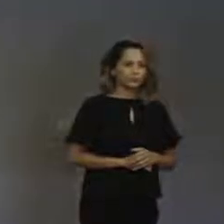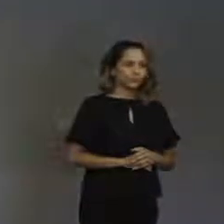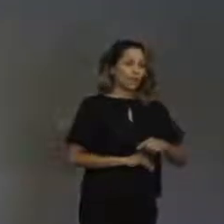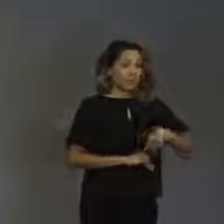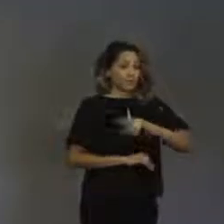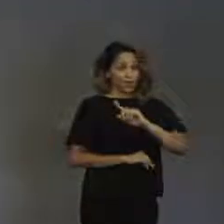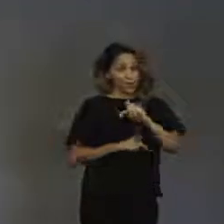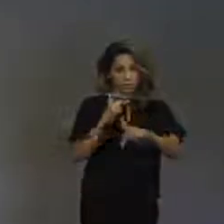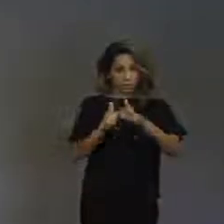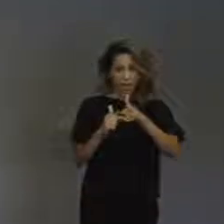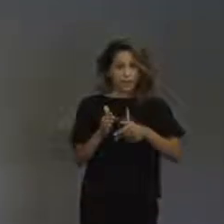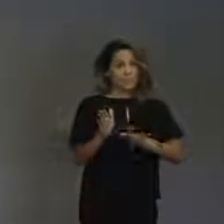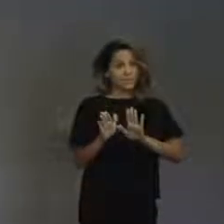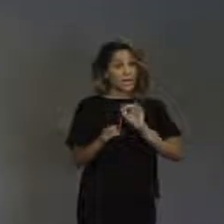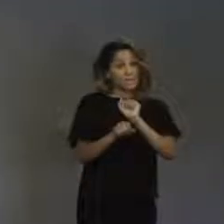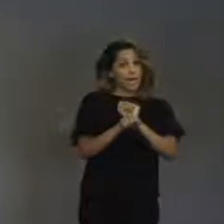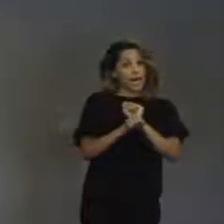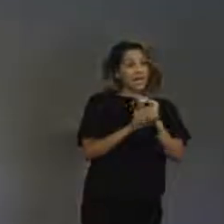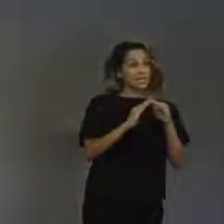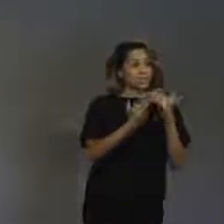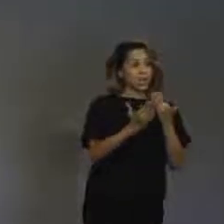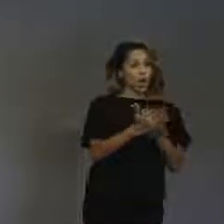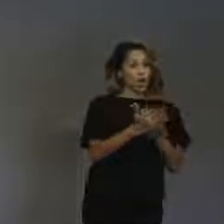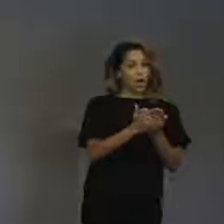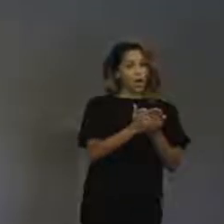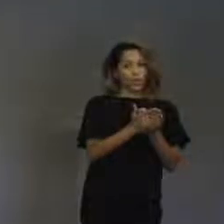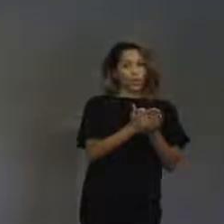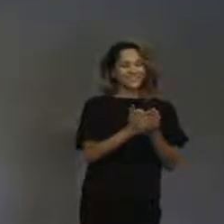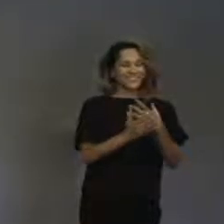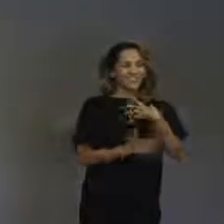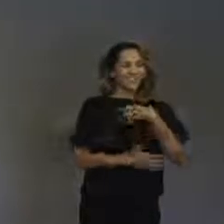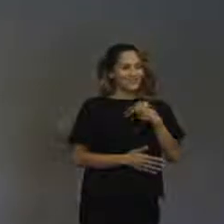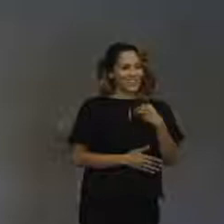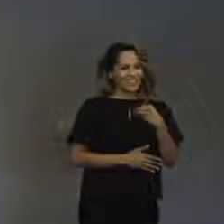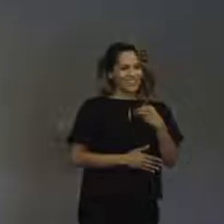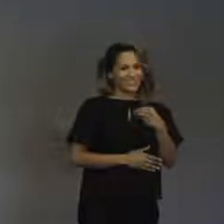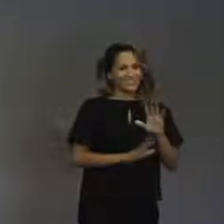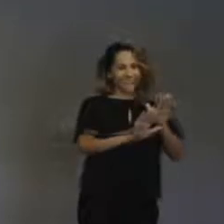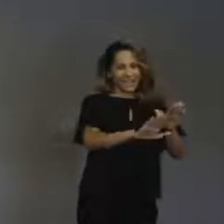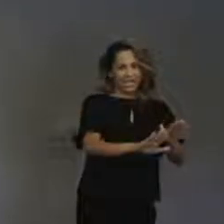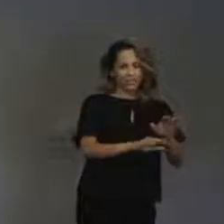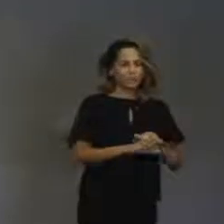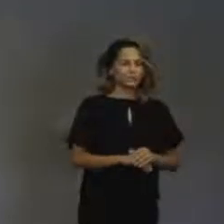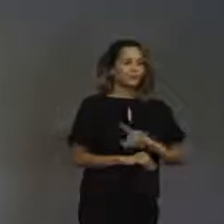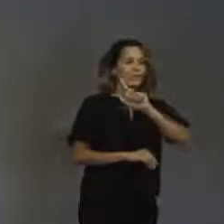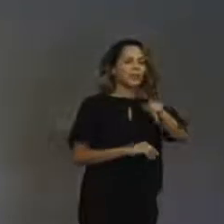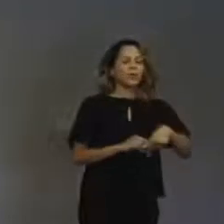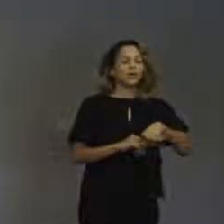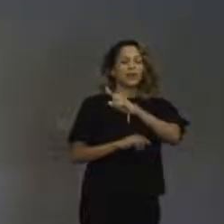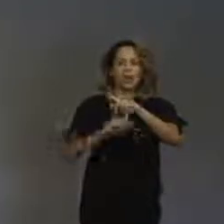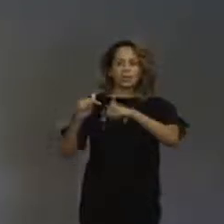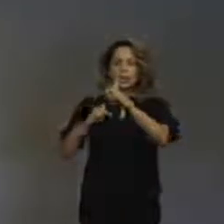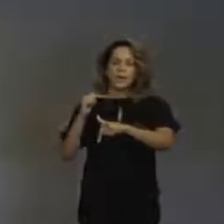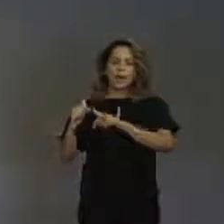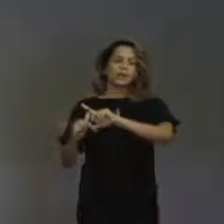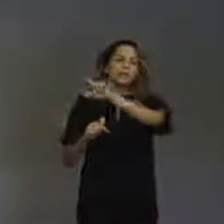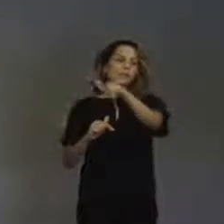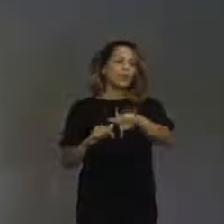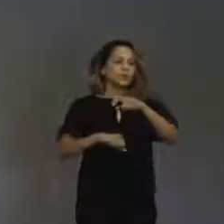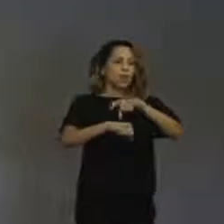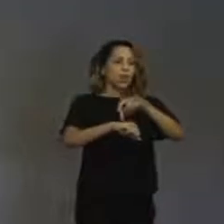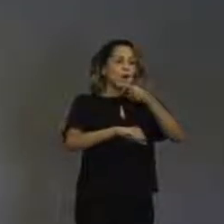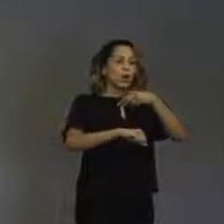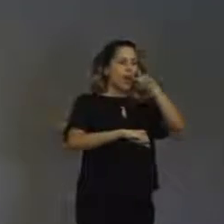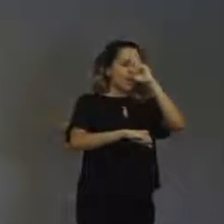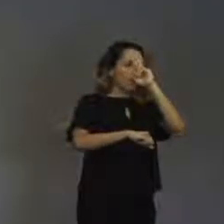na escola, o filho na escola, vai, às vezes, levar a mãe no médico, depois vai ao trabalho, depois corre na hora do almoço, pega essa criança na